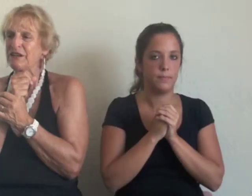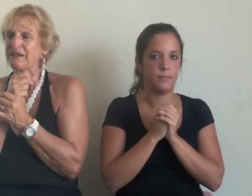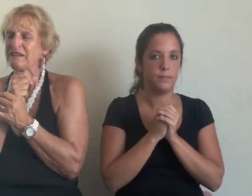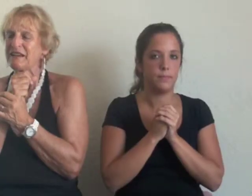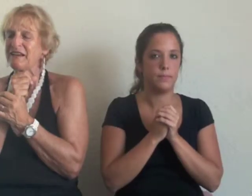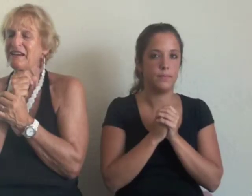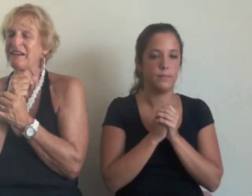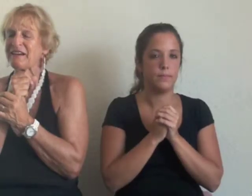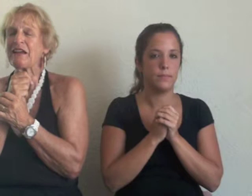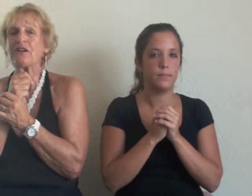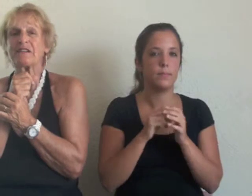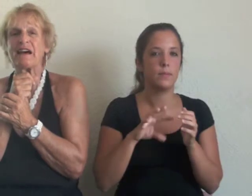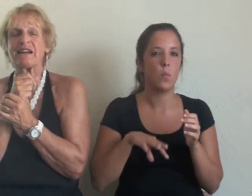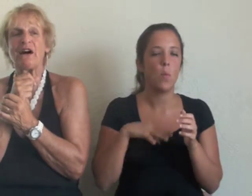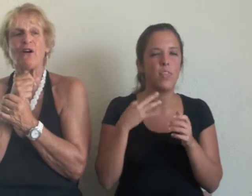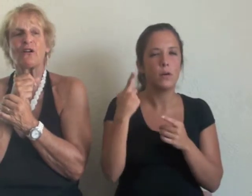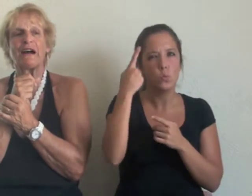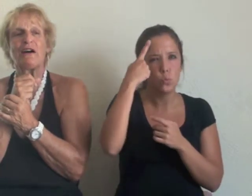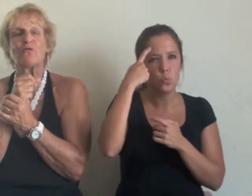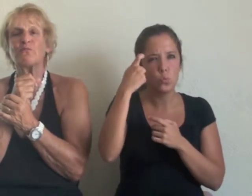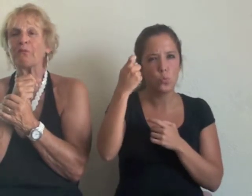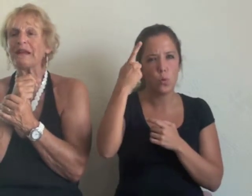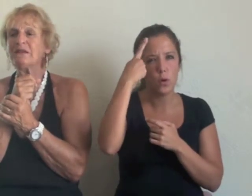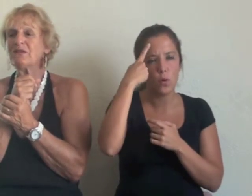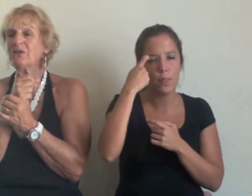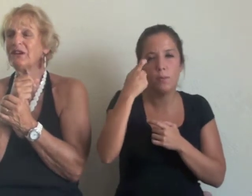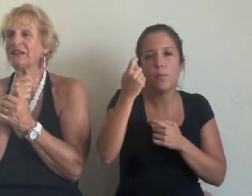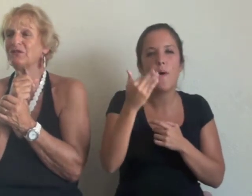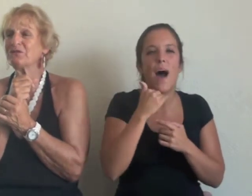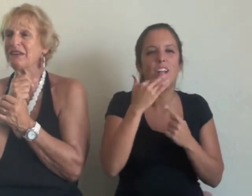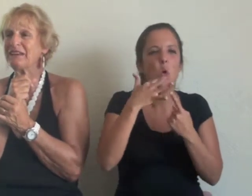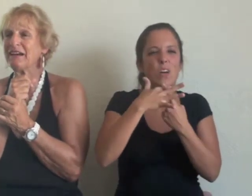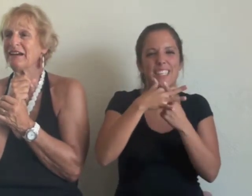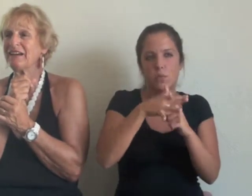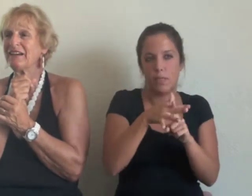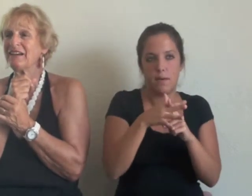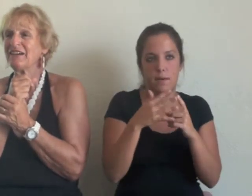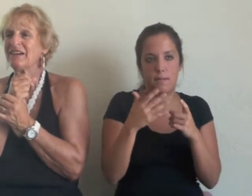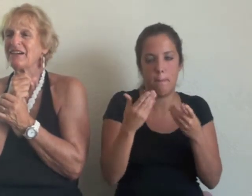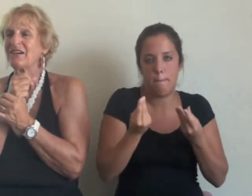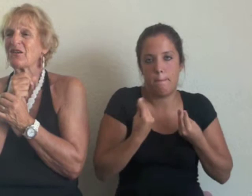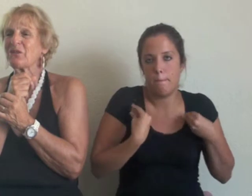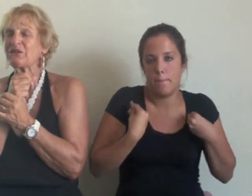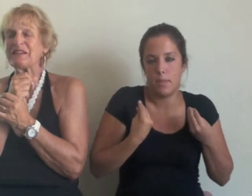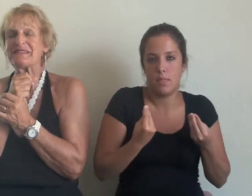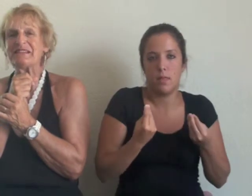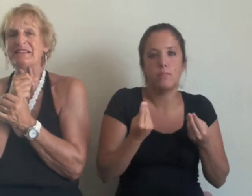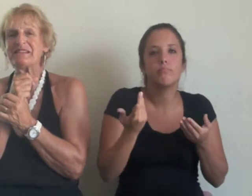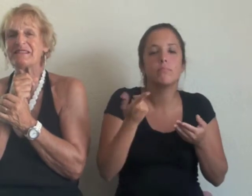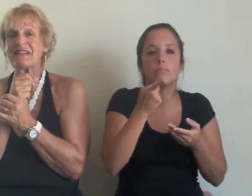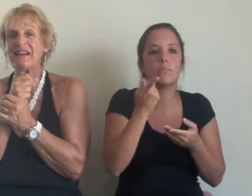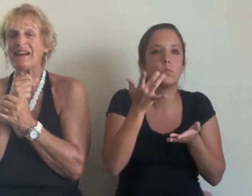Y puedes recordar ahora un momento en tu vida cuando